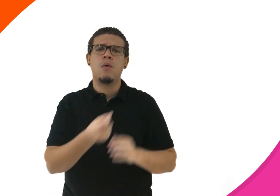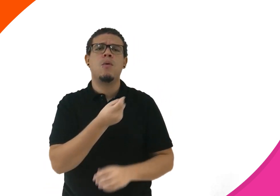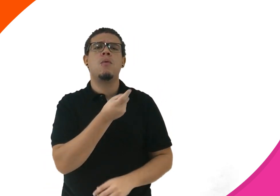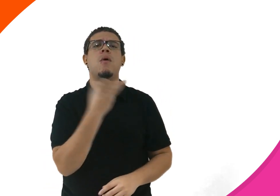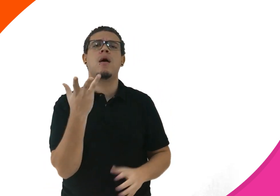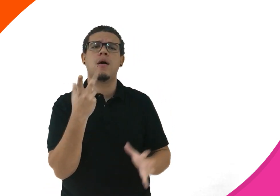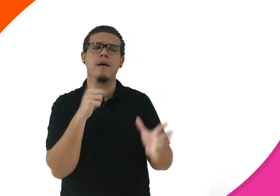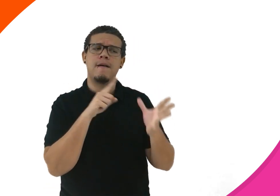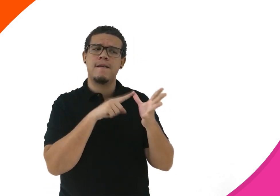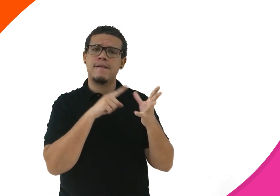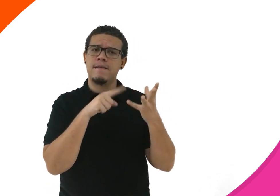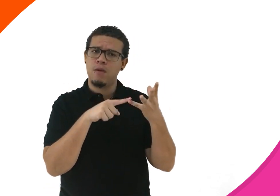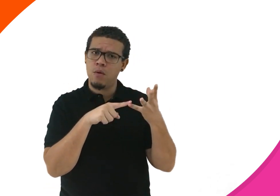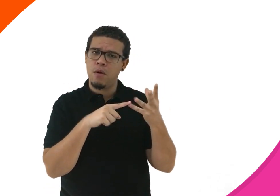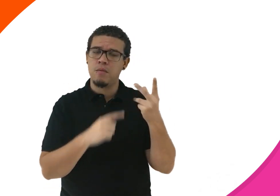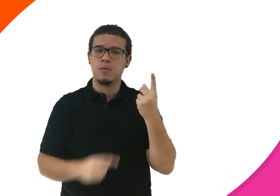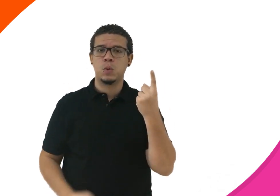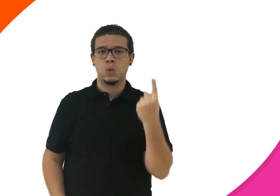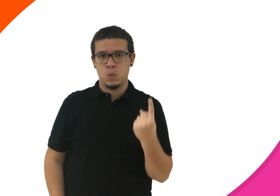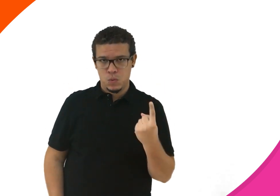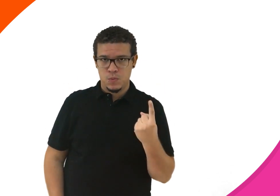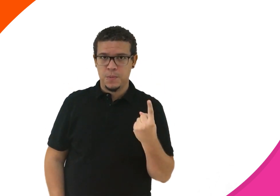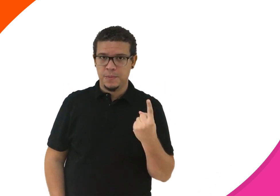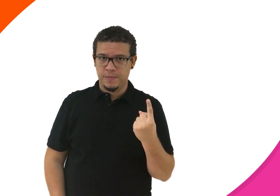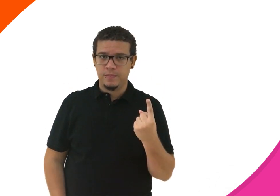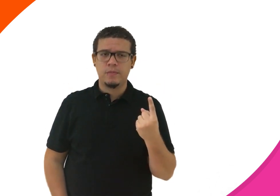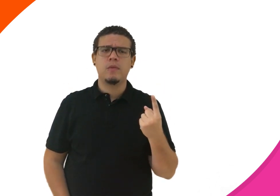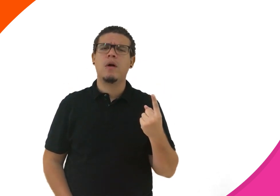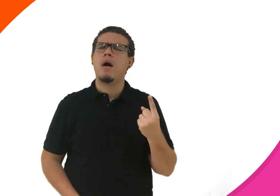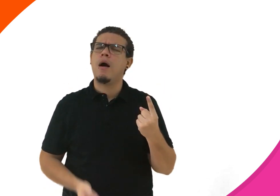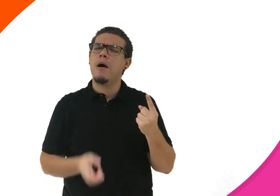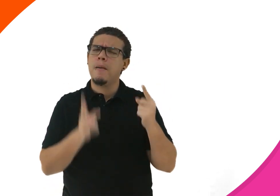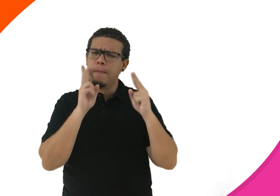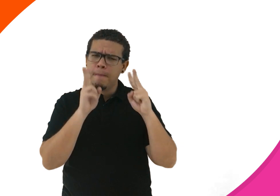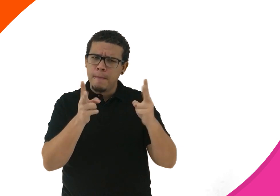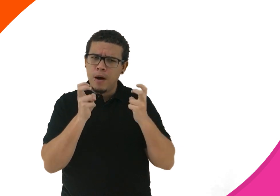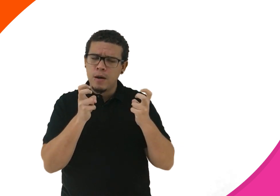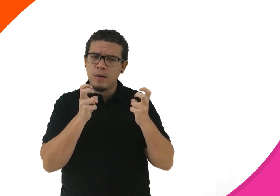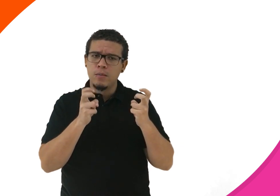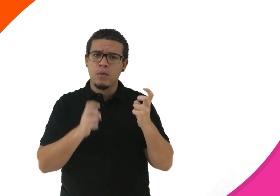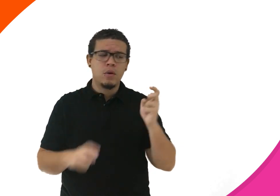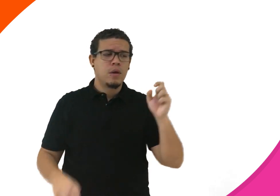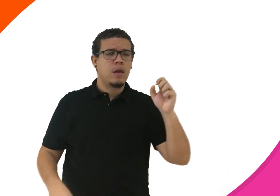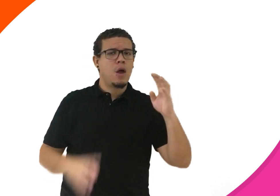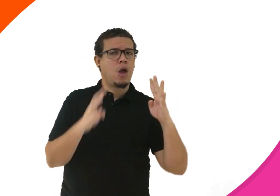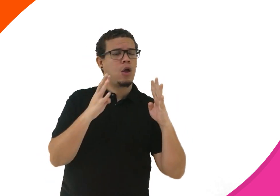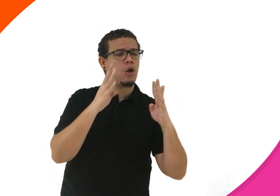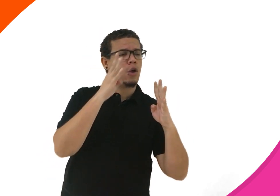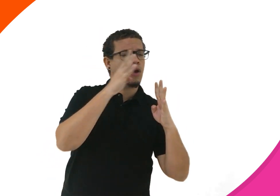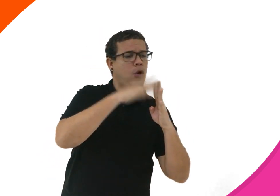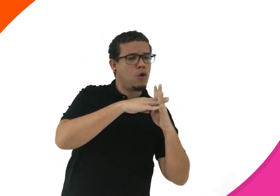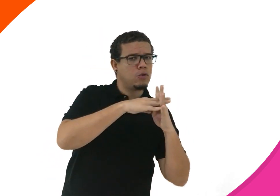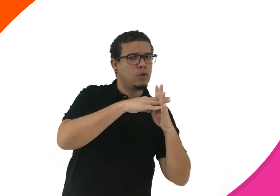Quantas consoantes tem? Temos 2. E quantas vogais? Temos uma.